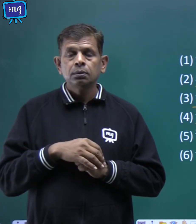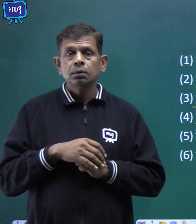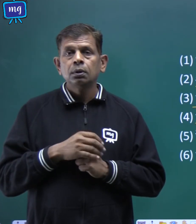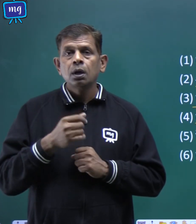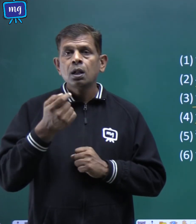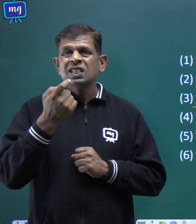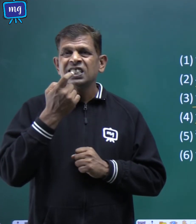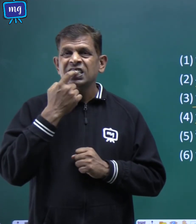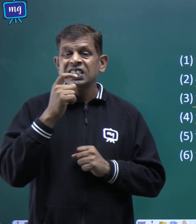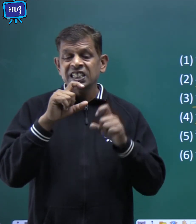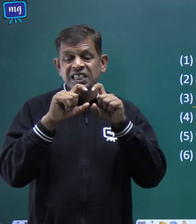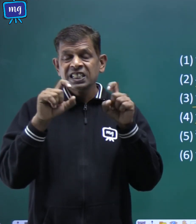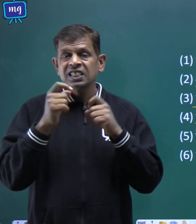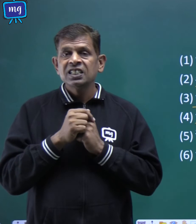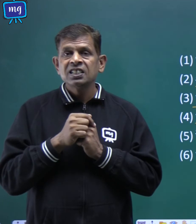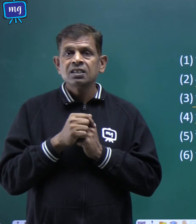लेंस,